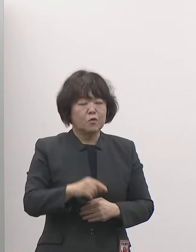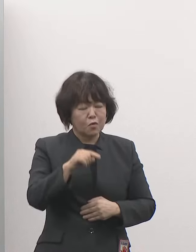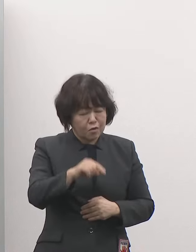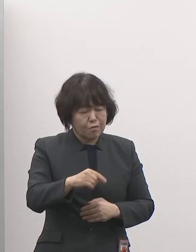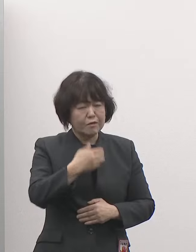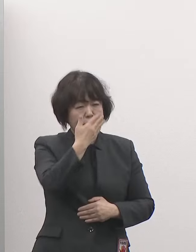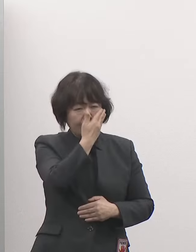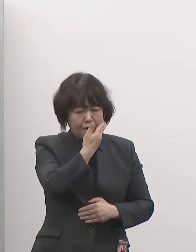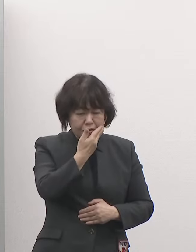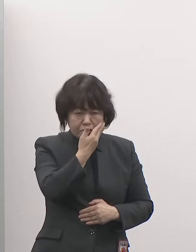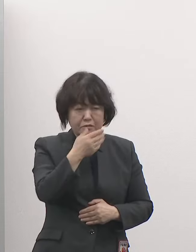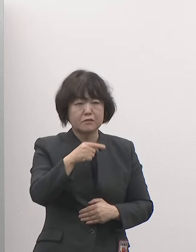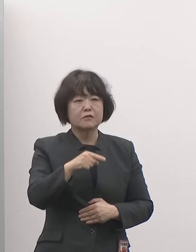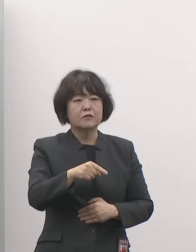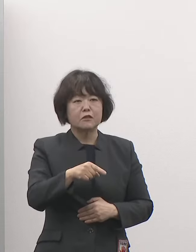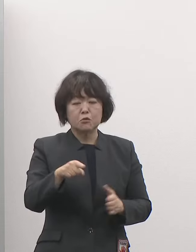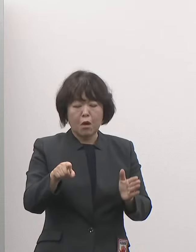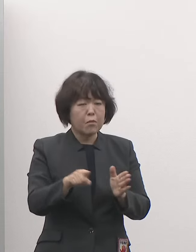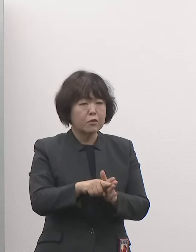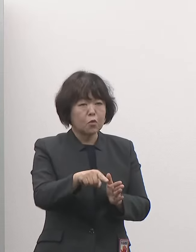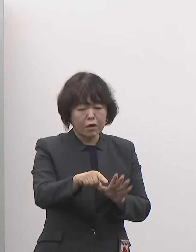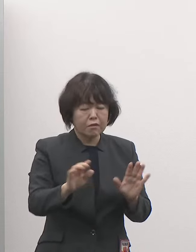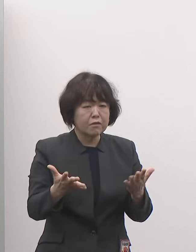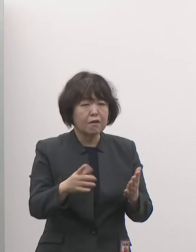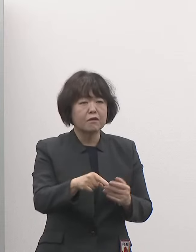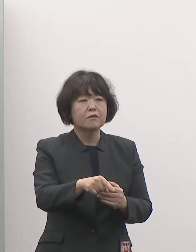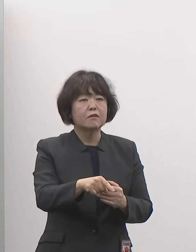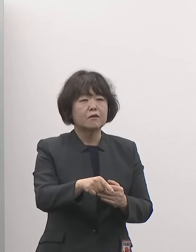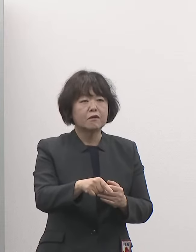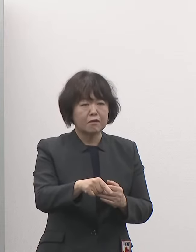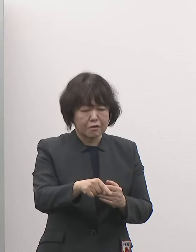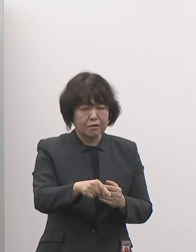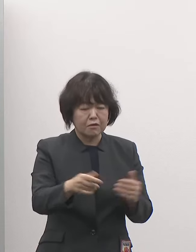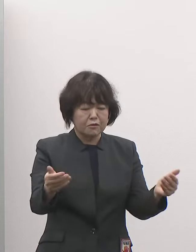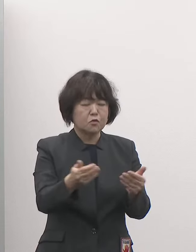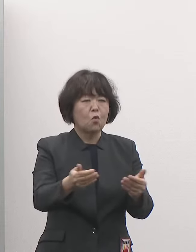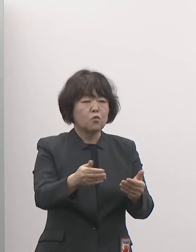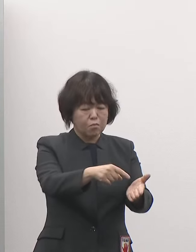な、ポイントで、今までこれがないがゆえにですね、なかなかそのしっかりとした受注